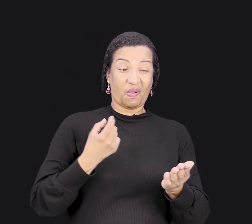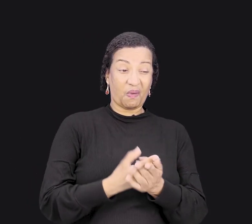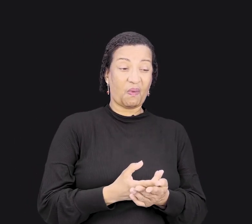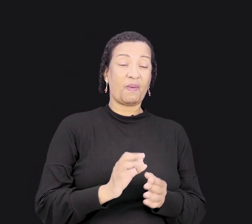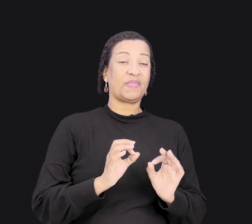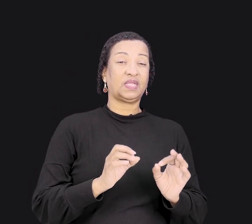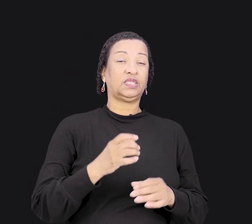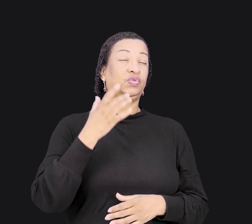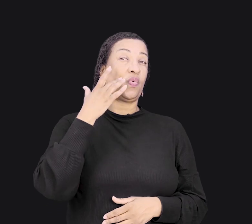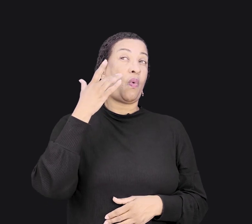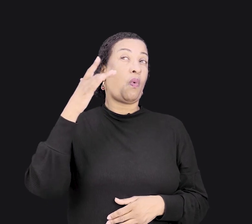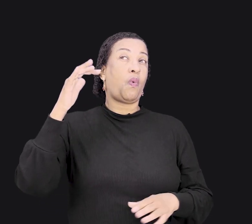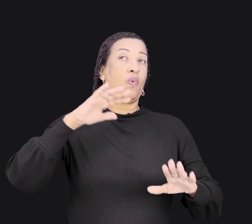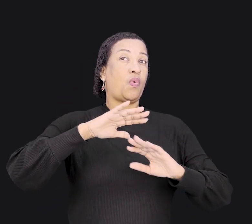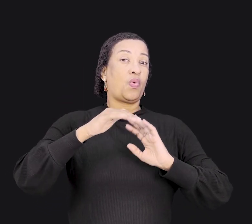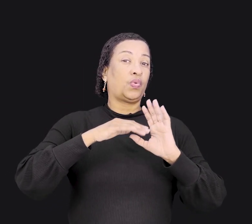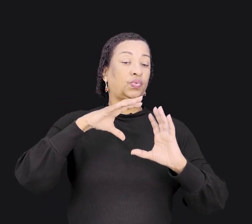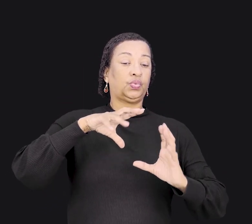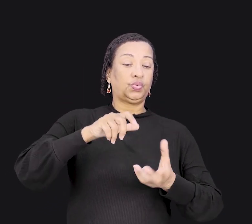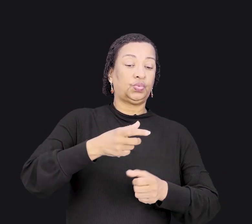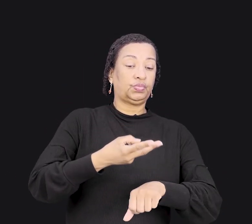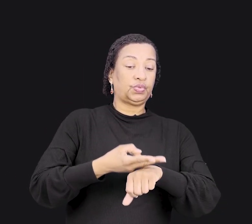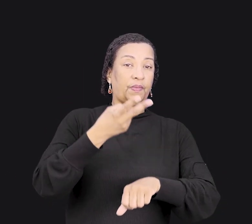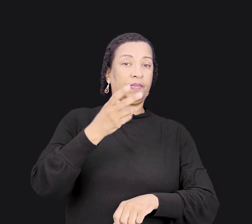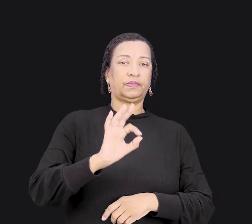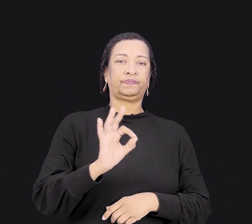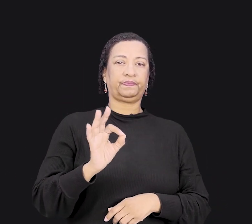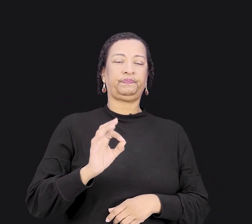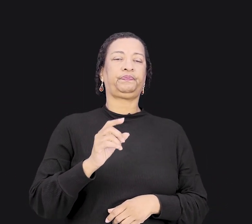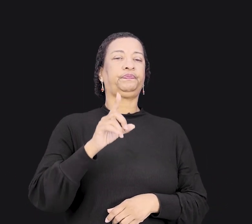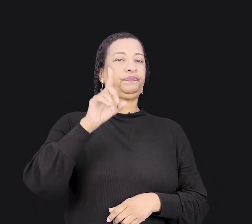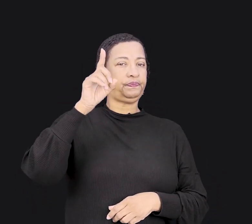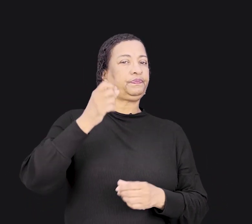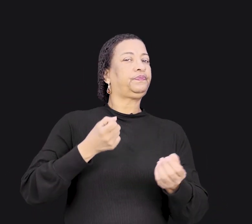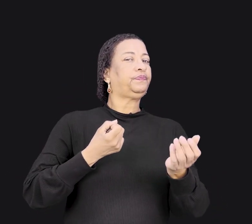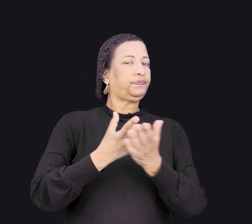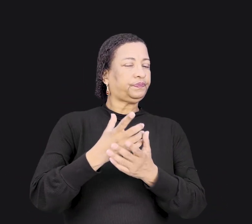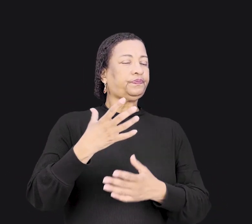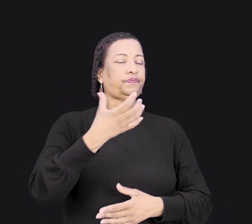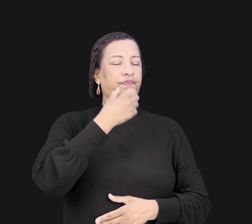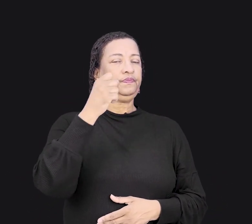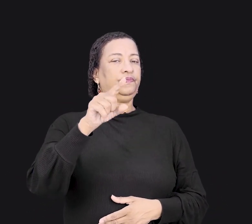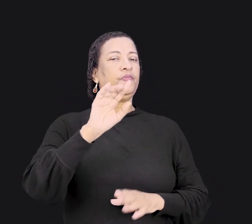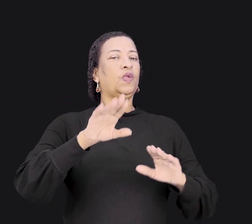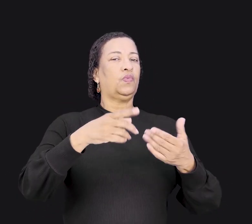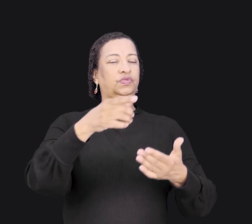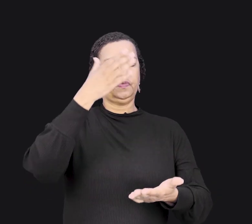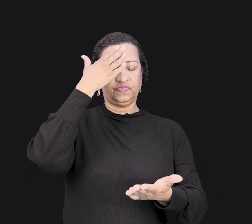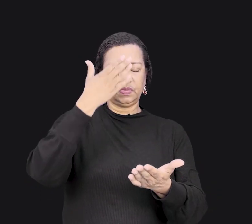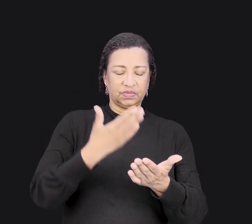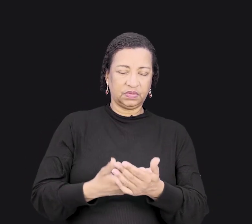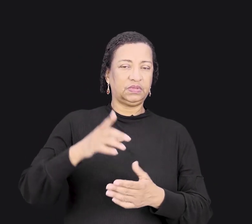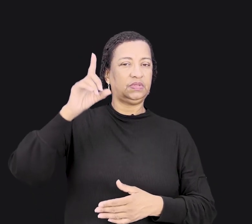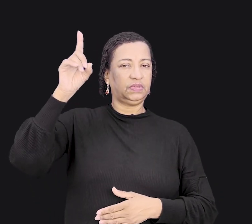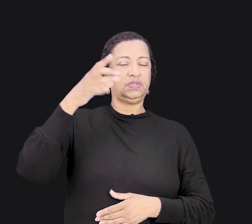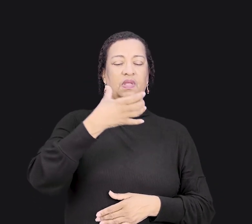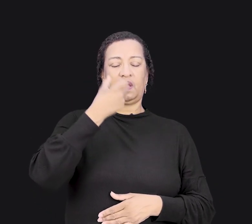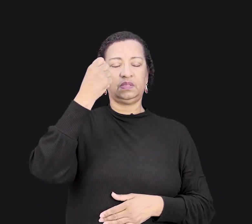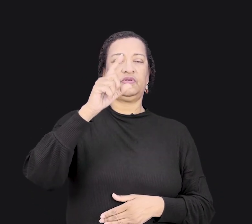todo o ouro e prata do mundo. Deus já comprou a salvação para você. Quando você crê em Deus e é salvo, não precisa pagar nada por